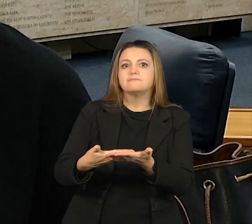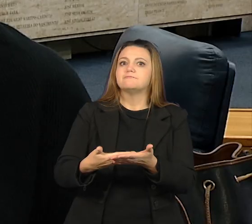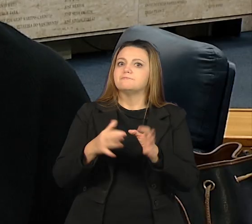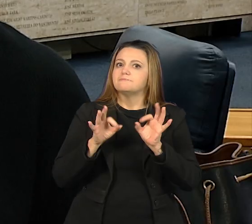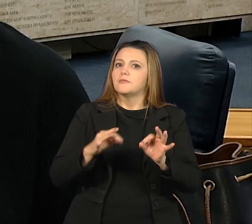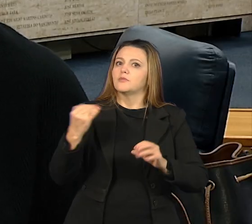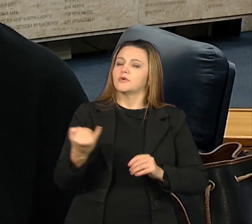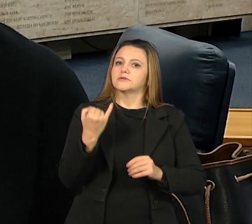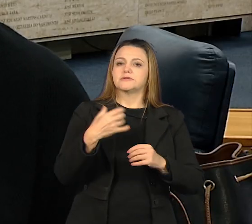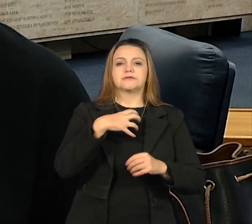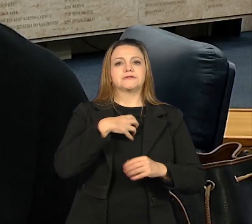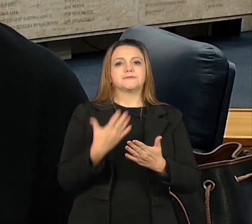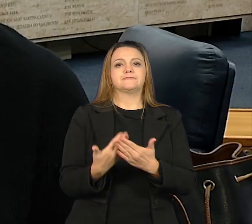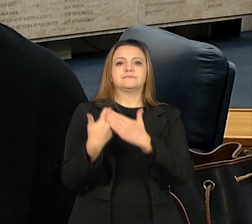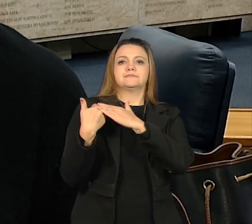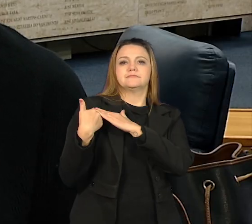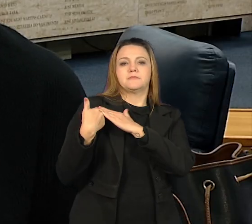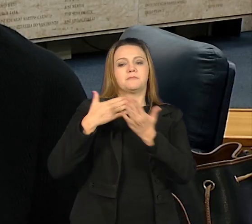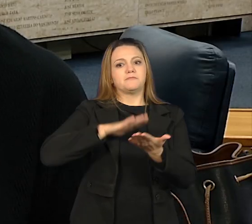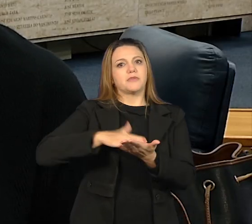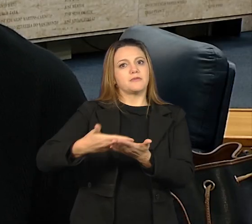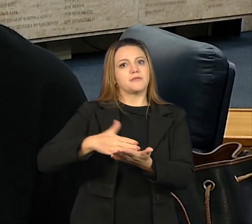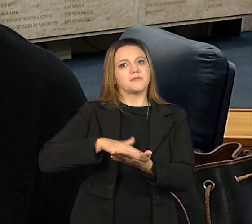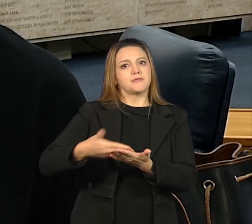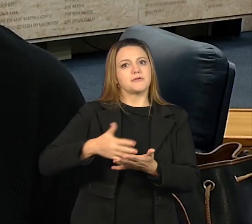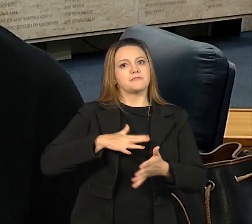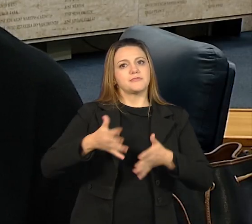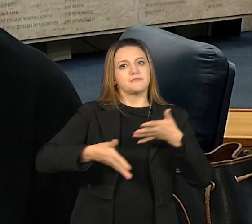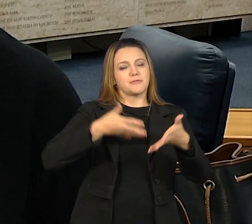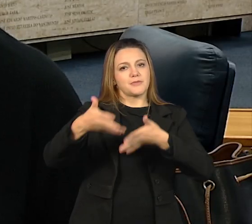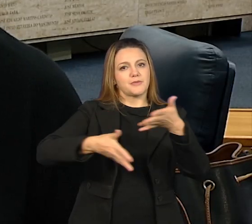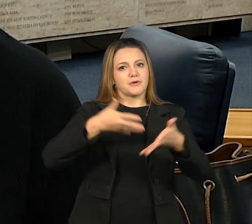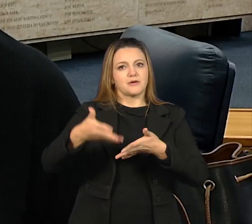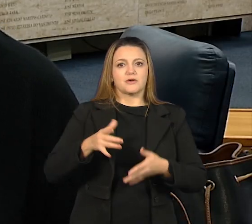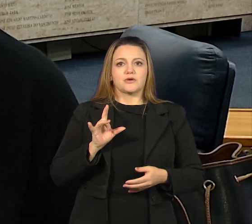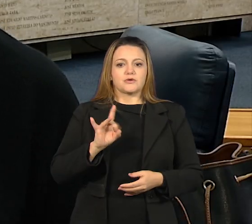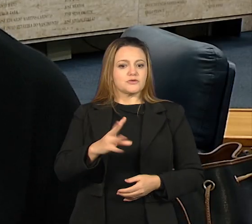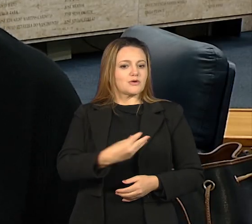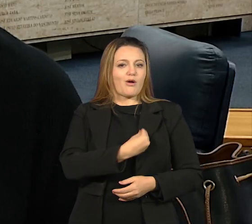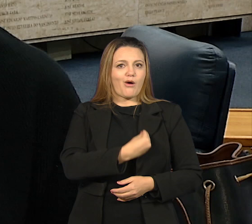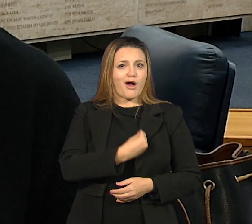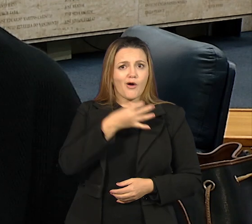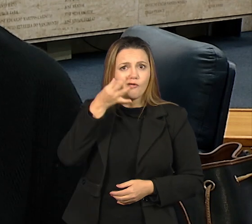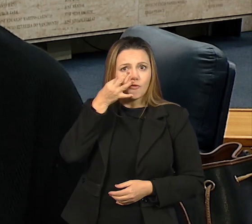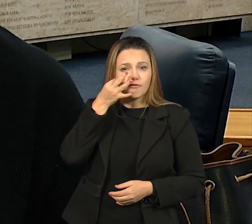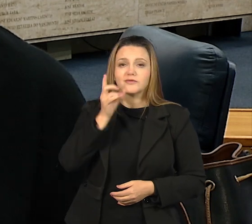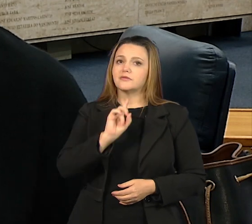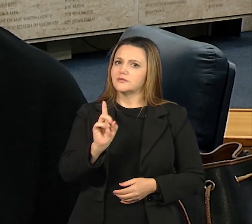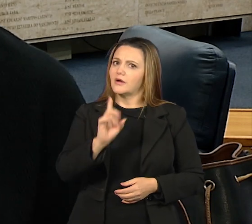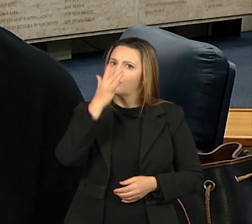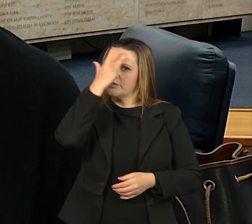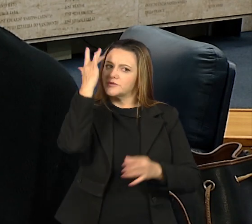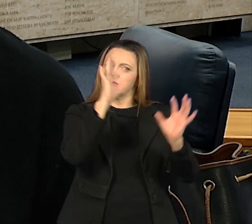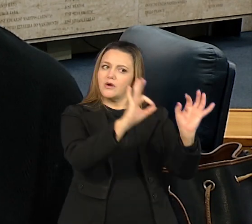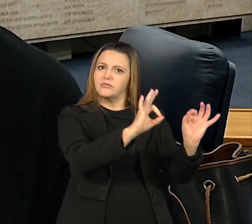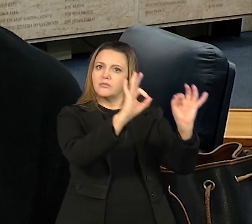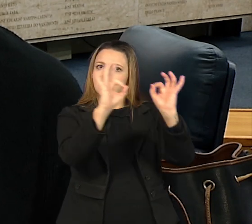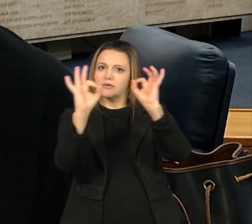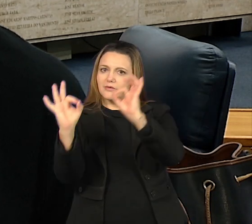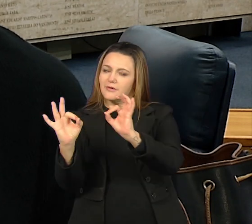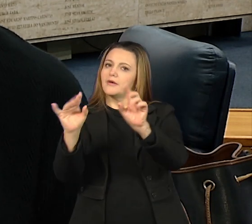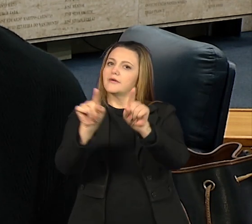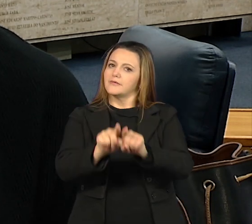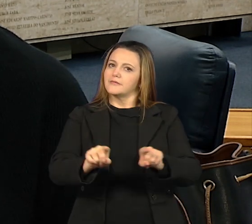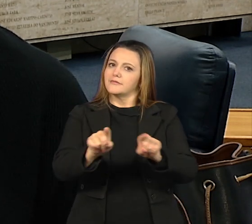sente responsável por aquilo que você está traduzindo, até porque você sabe que não é só um ao vivo aqui. Tem pessoas te assistindo do